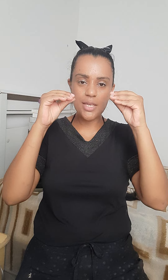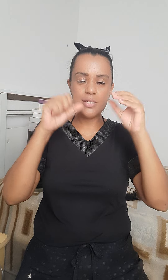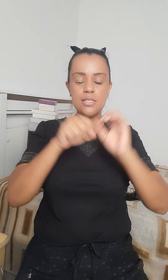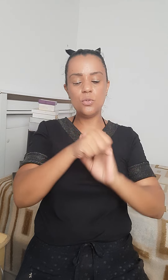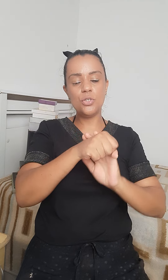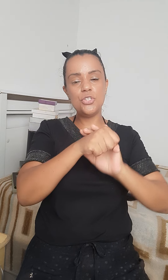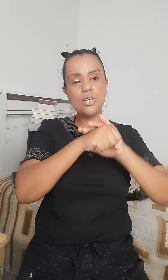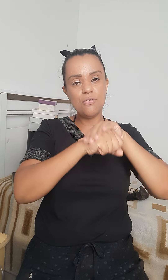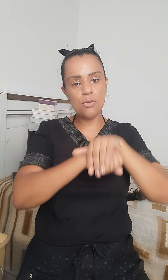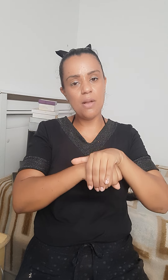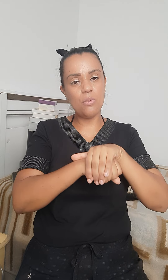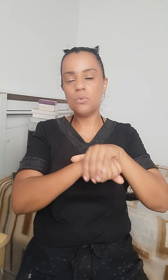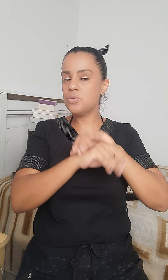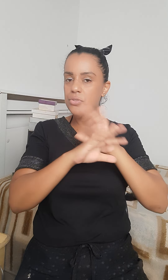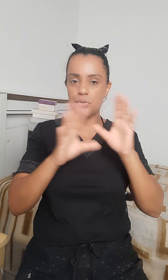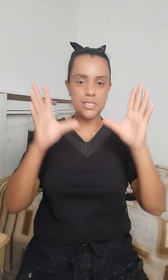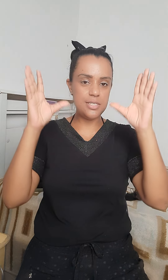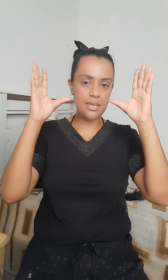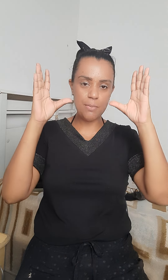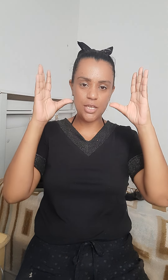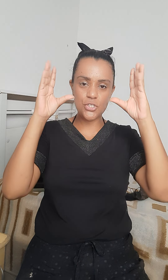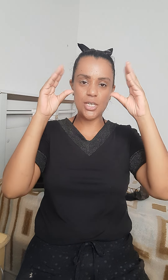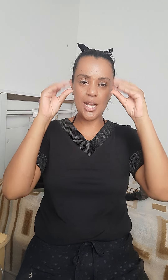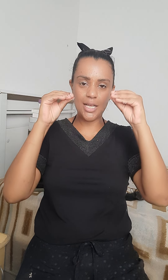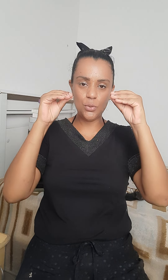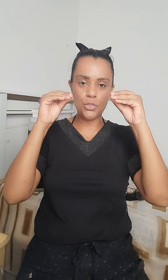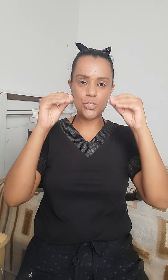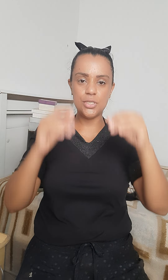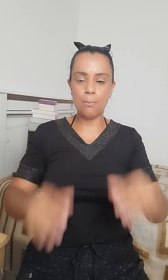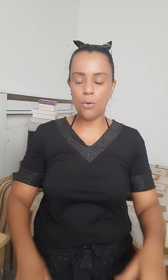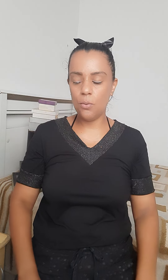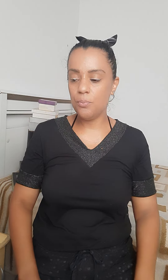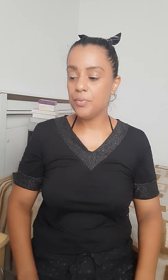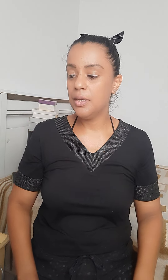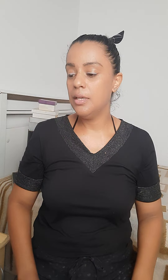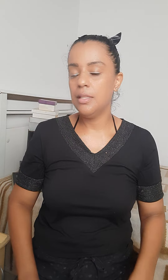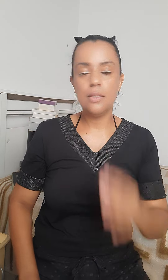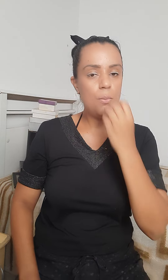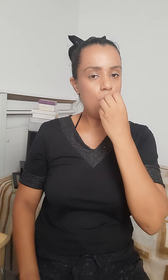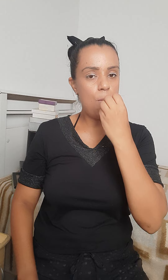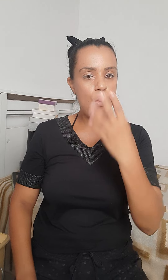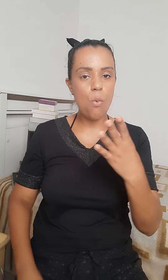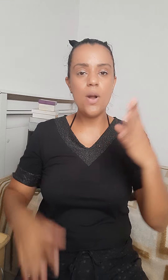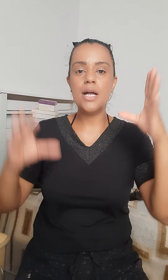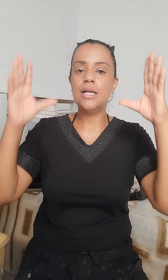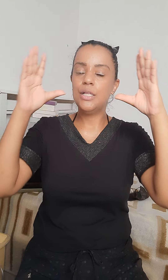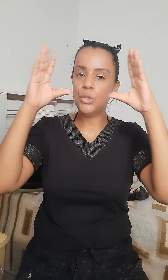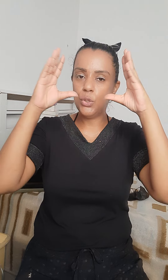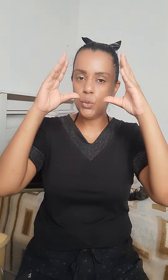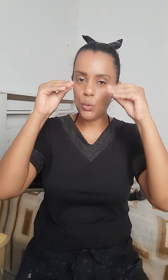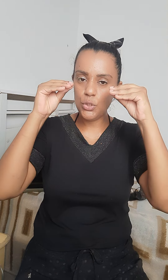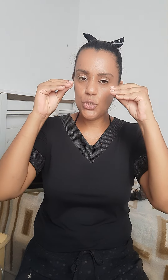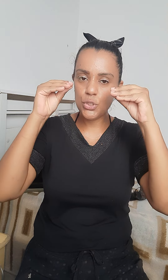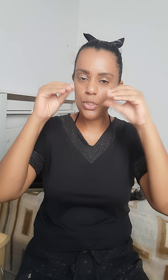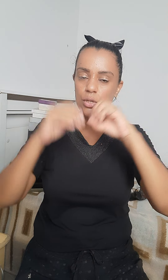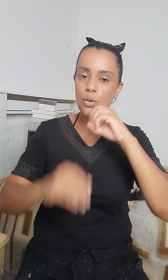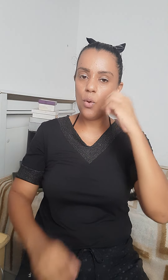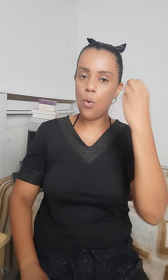esse noite é formal. Os dois se remetem à noite, tá bom? Então, boa noite